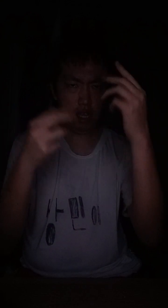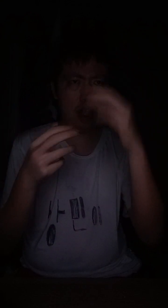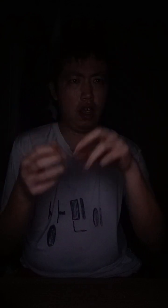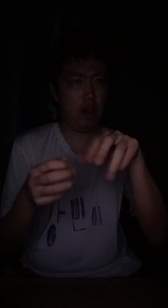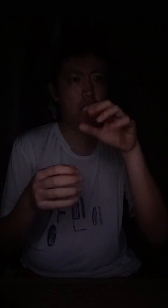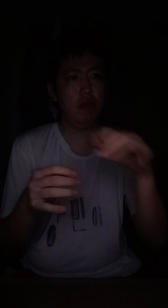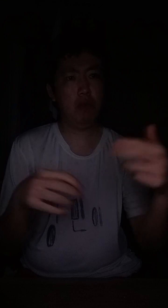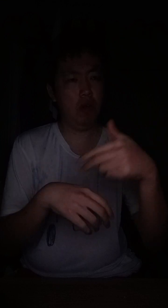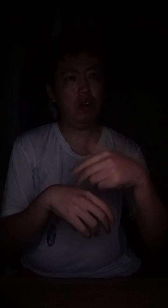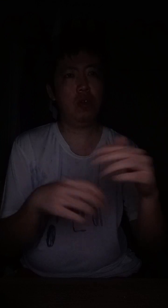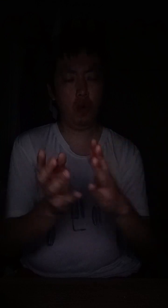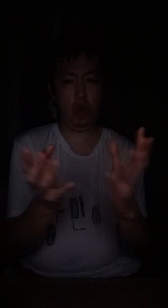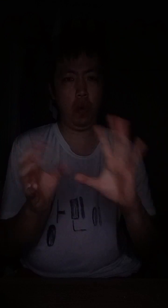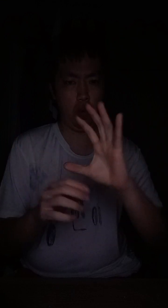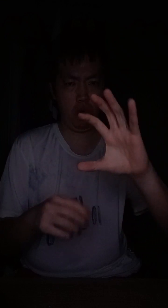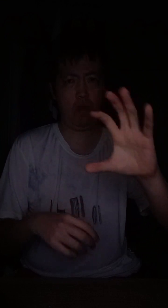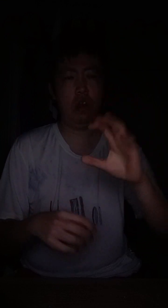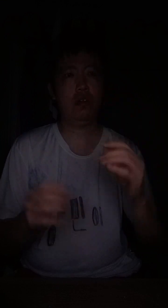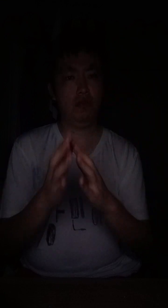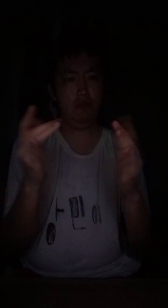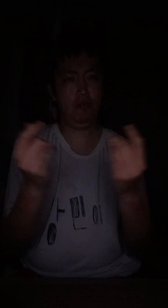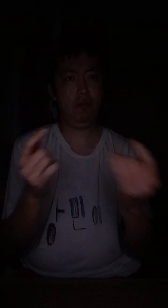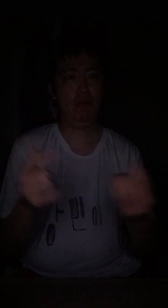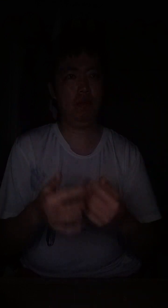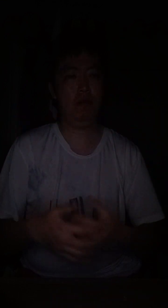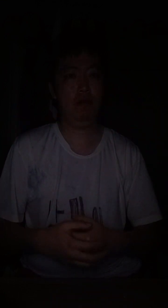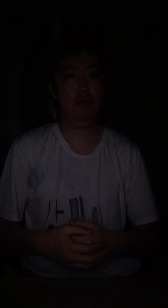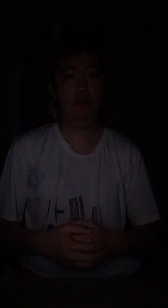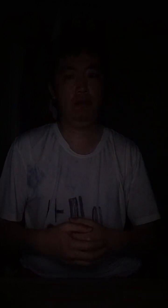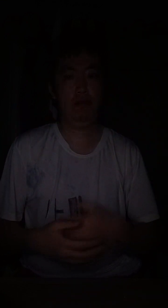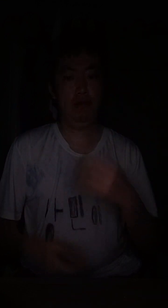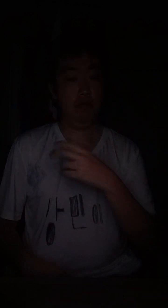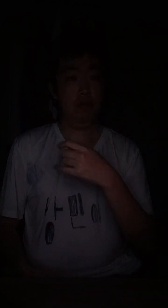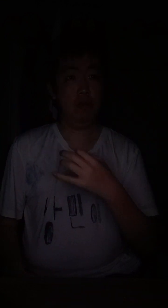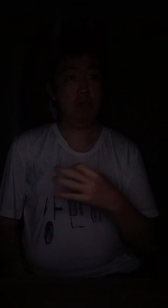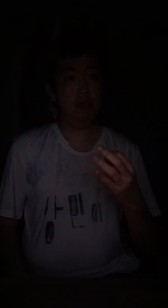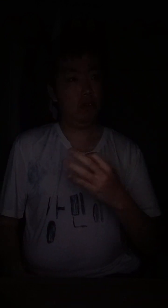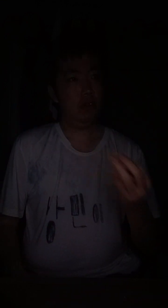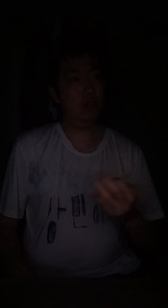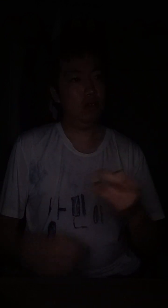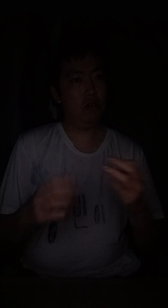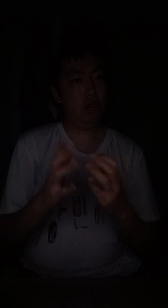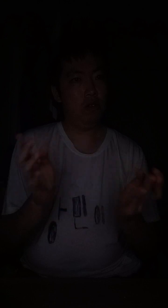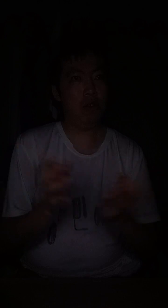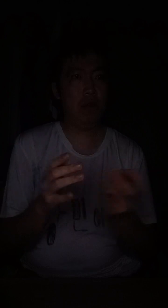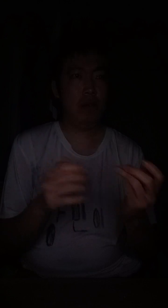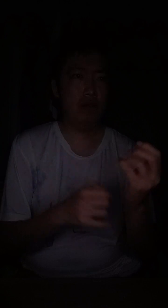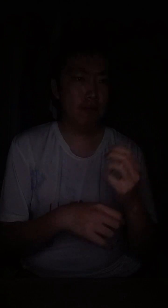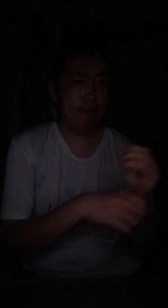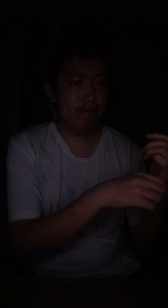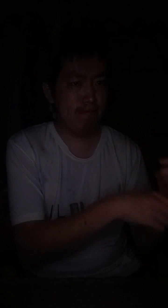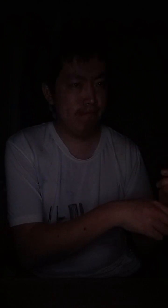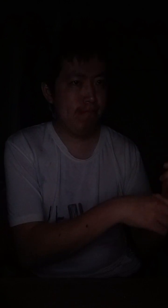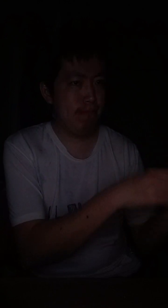버스, 공중화장실 등 순이었습니다. 성범죄자들은 주로 과거에 본인이 범행했던 그 범죄